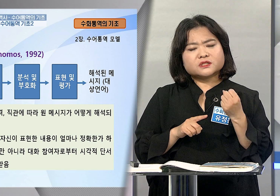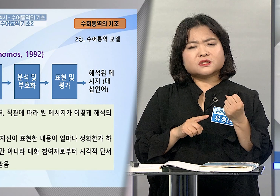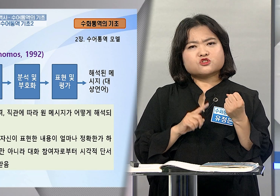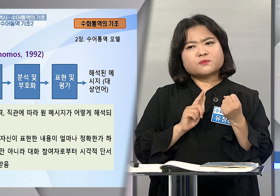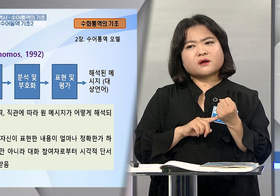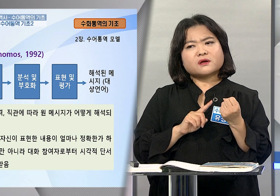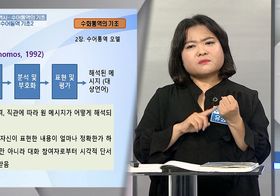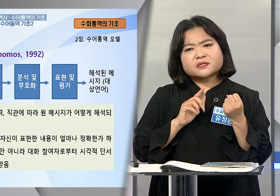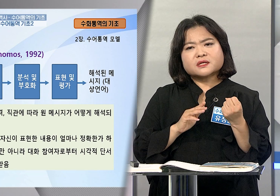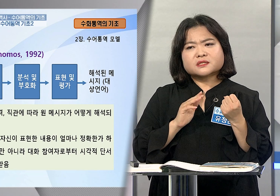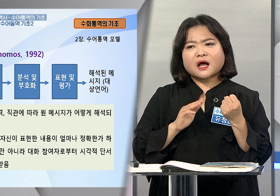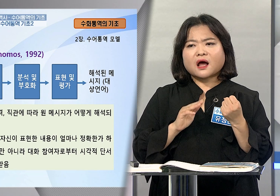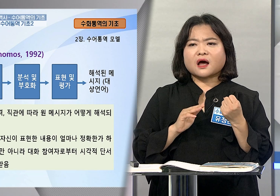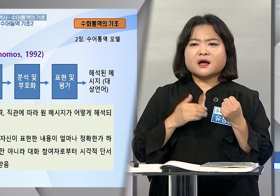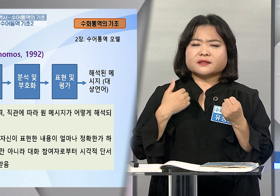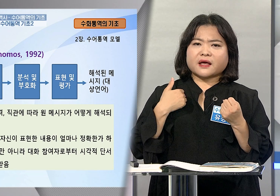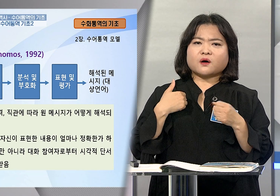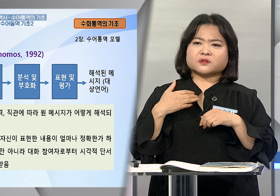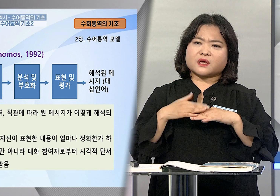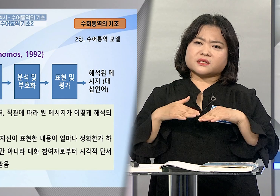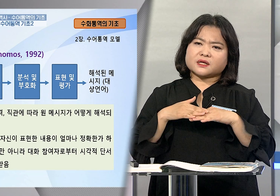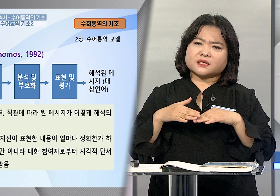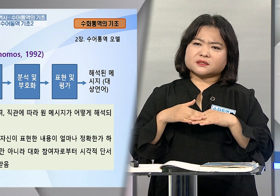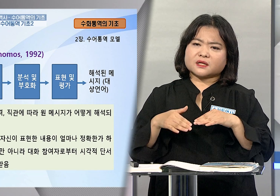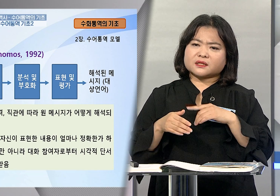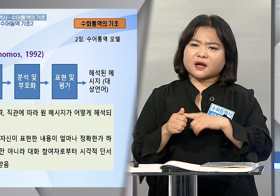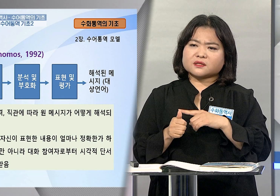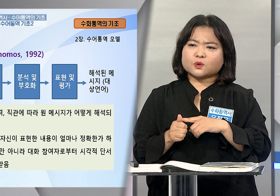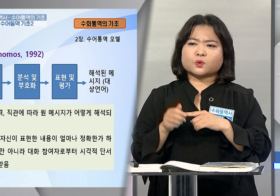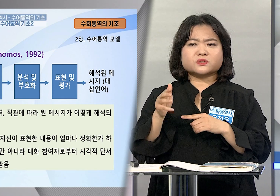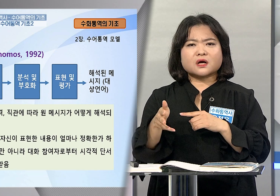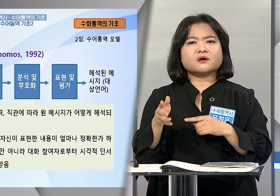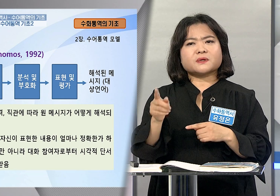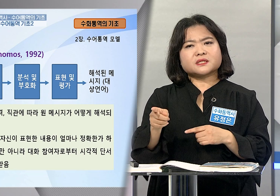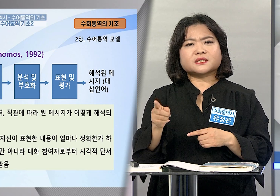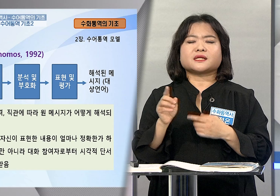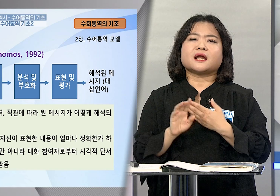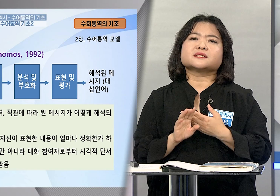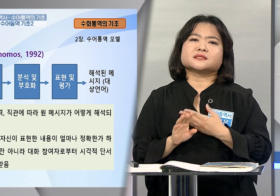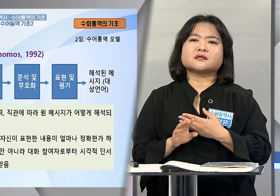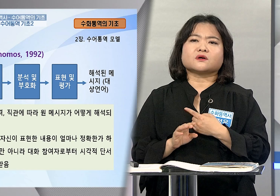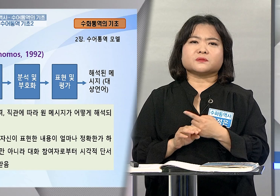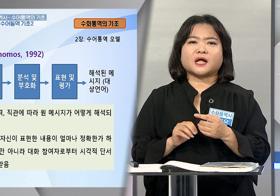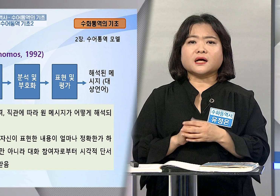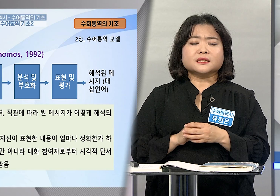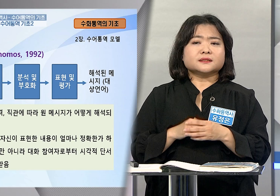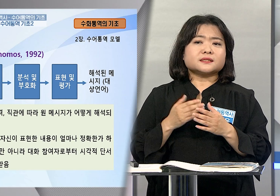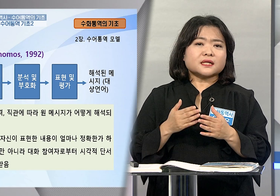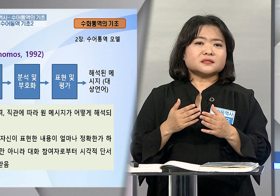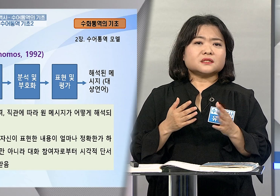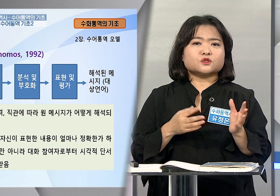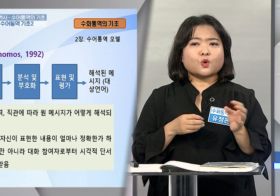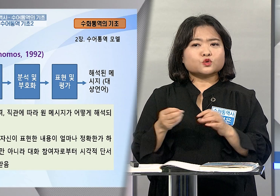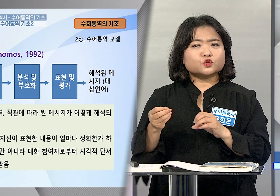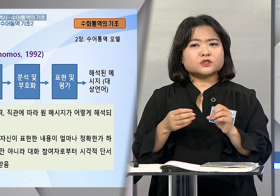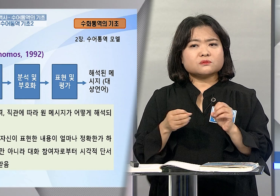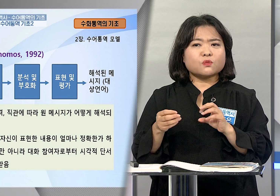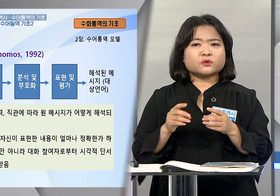주어진 출발어의 메시지가 내가 어떻게 해석하는지에 따라서 도착어의 메시지가 달라진다는 겁니다. 근데 사실 송수신